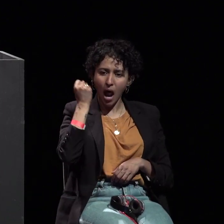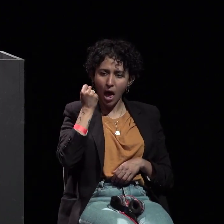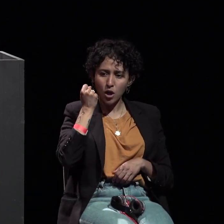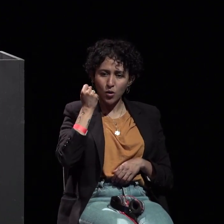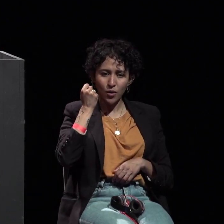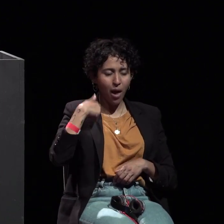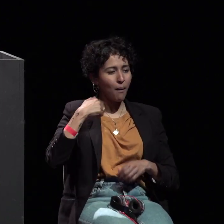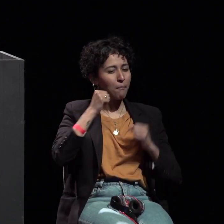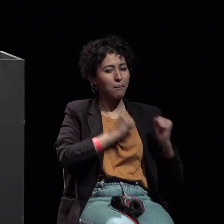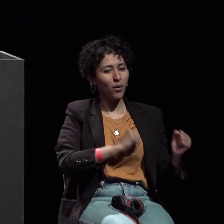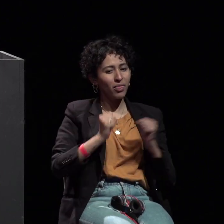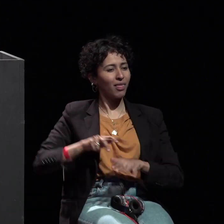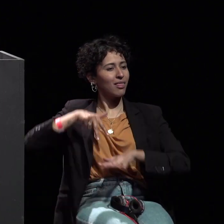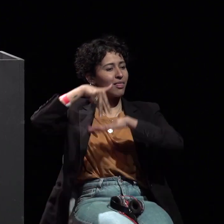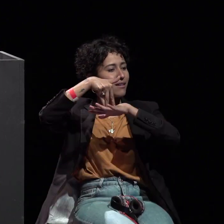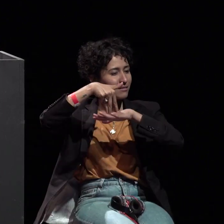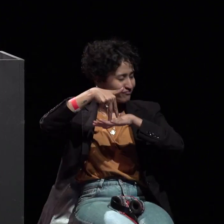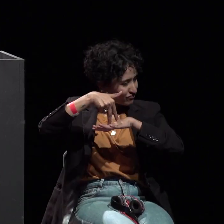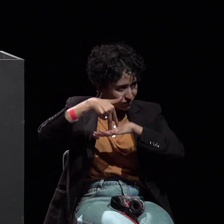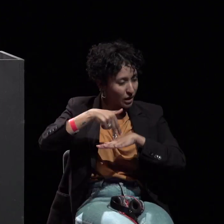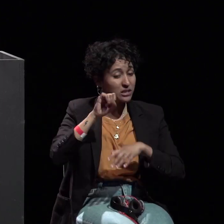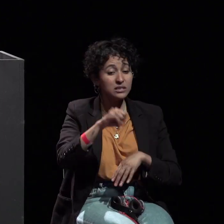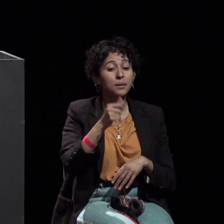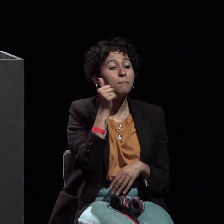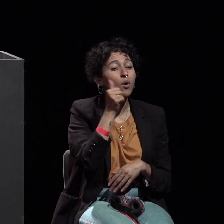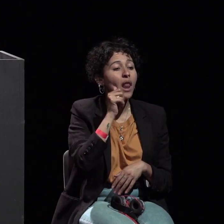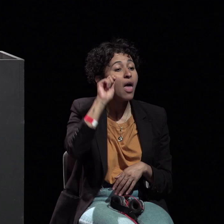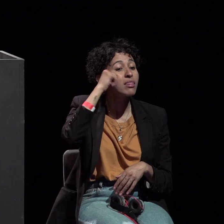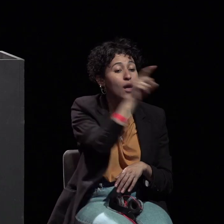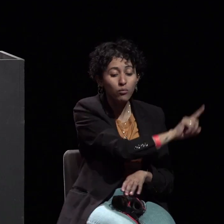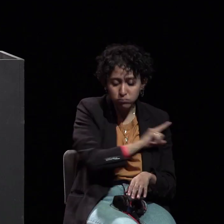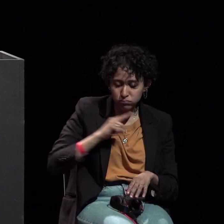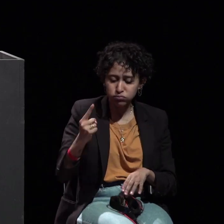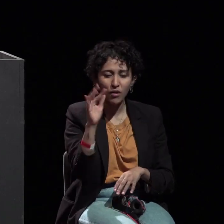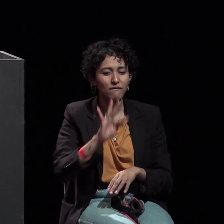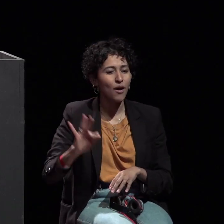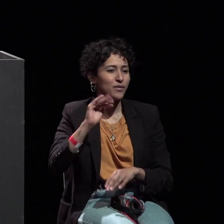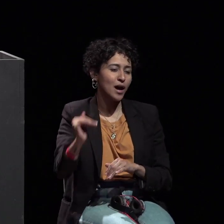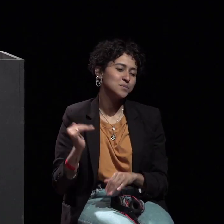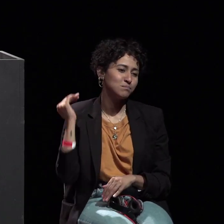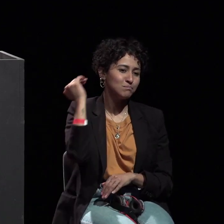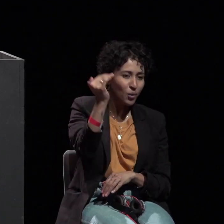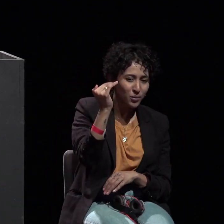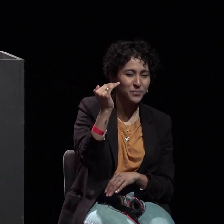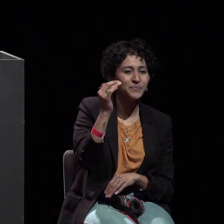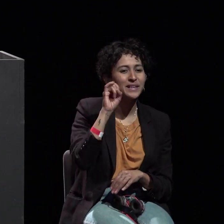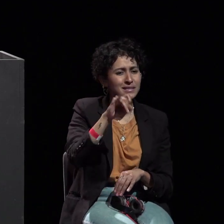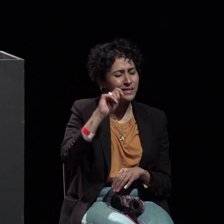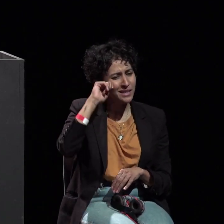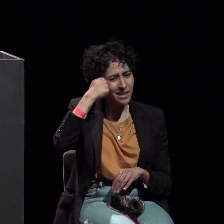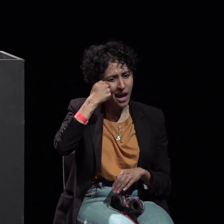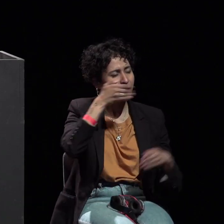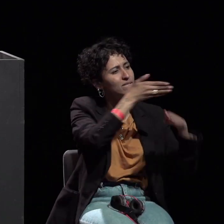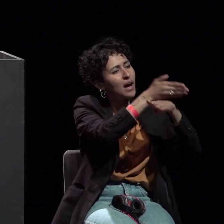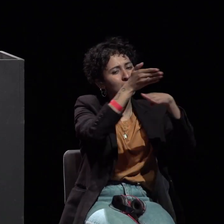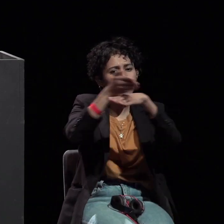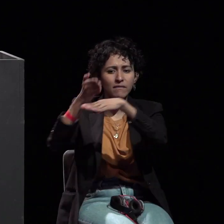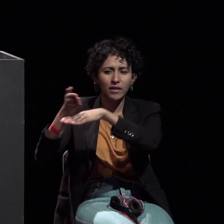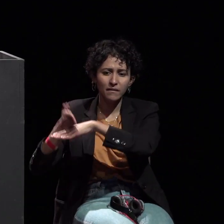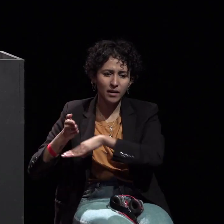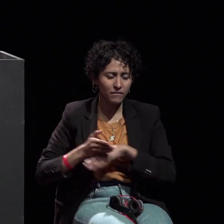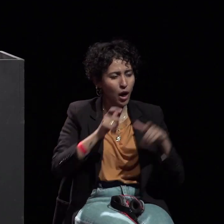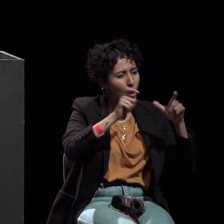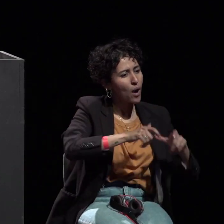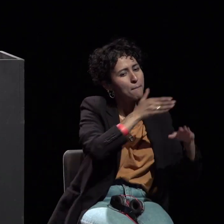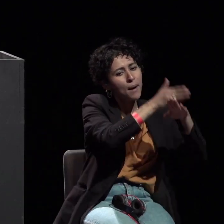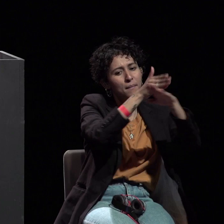nas universidades e que é preciso que nós estejamos em todos os lugares, a gente não está só querendo que a nossa carinha